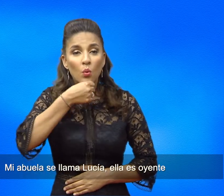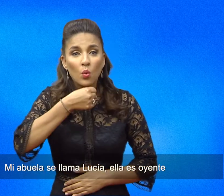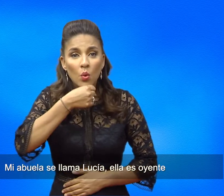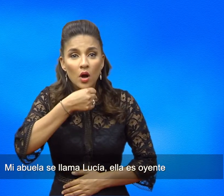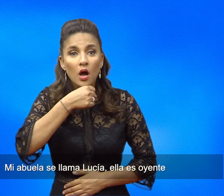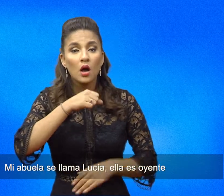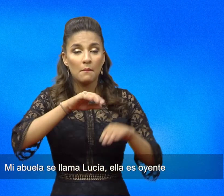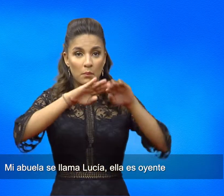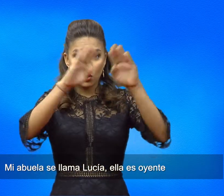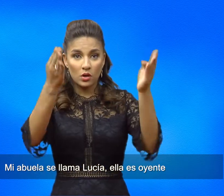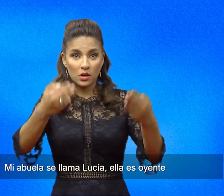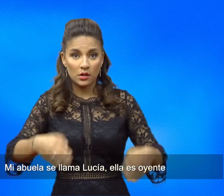mi abuela